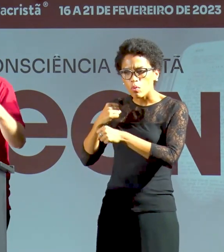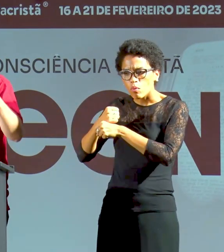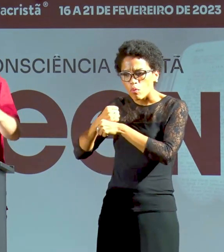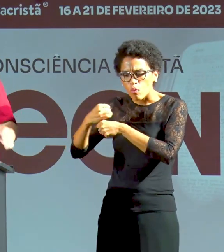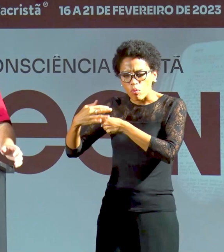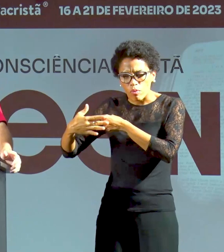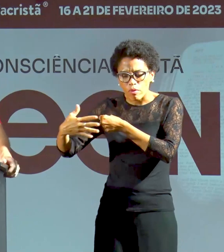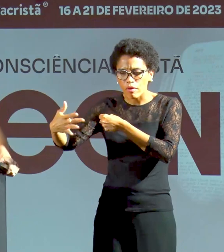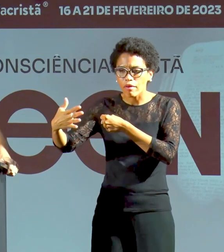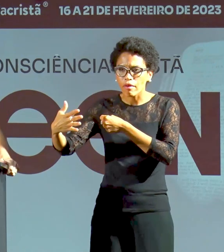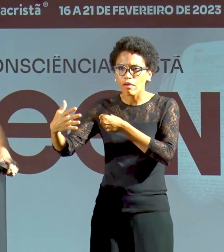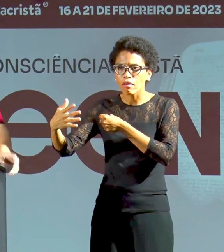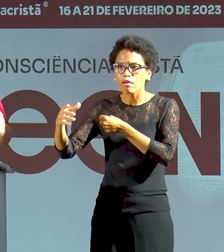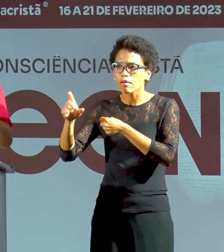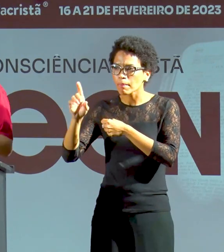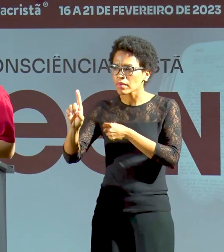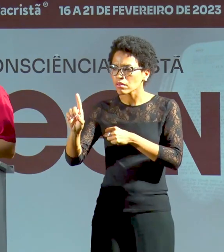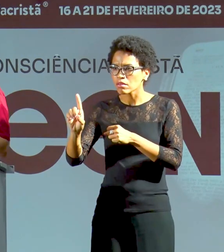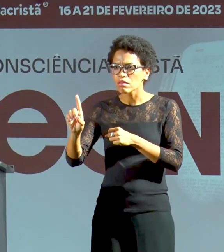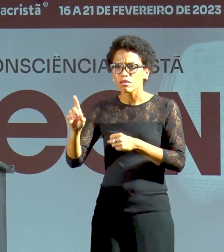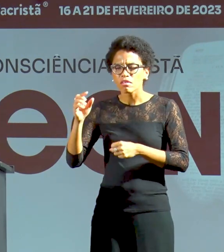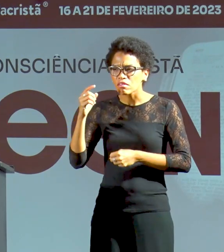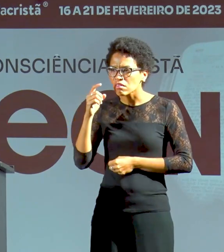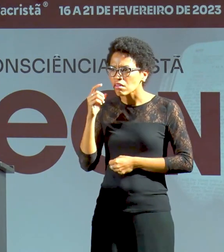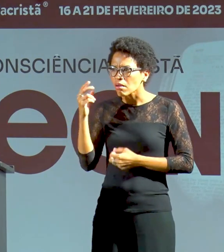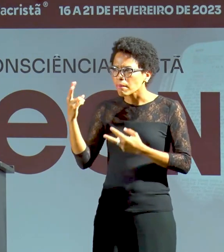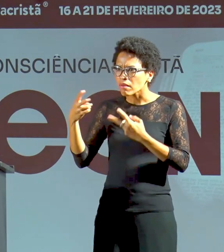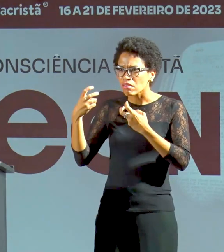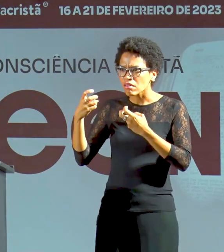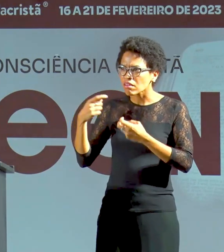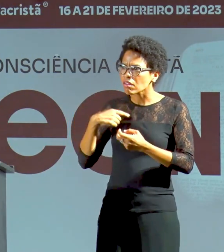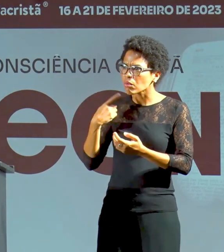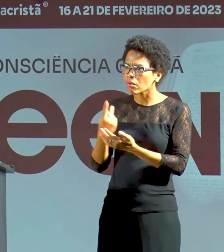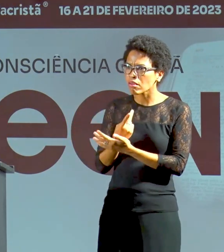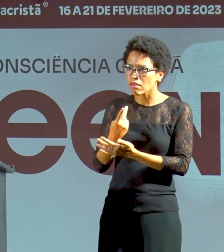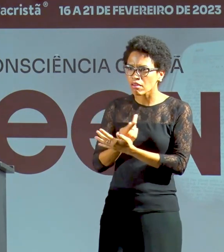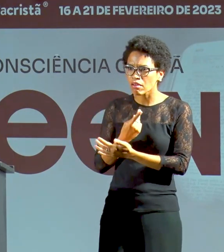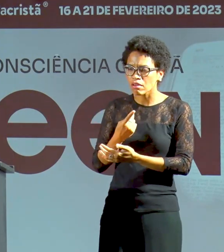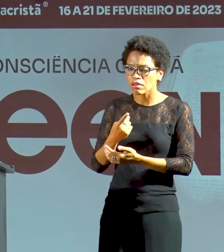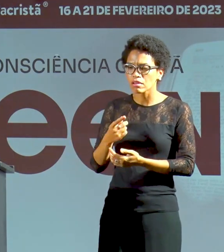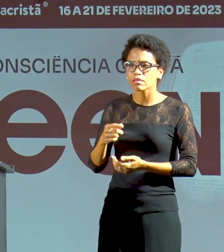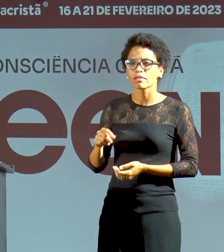de fato se atraem quantas vezes eu vi menina estudiosa